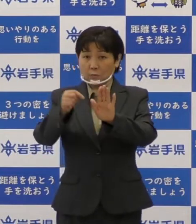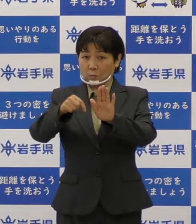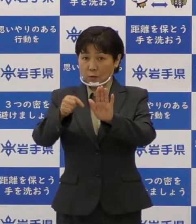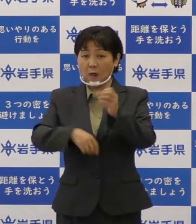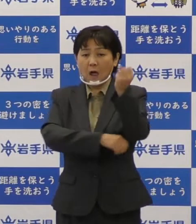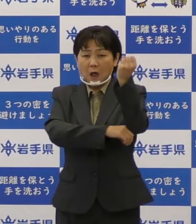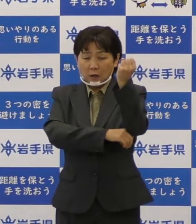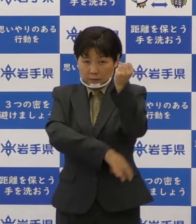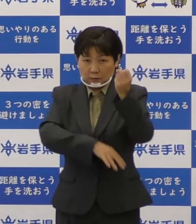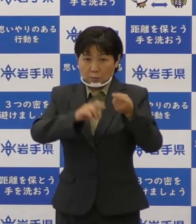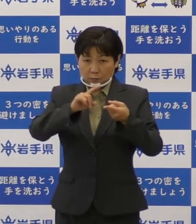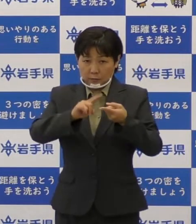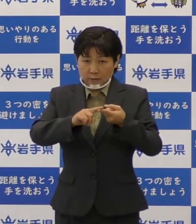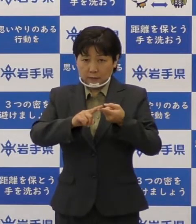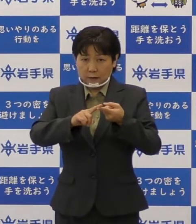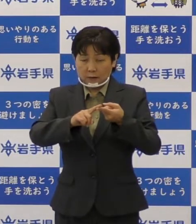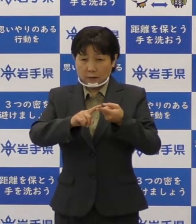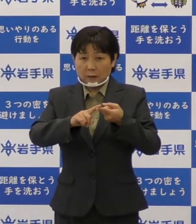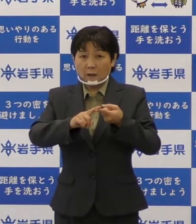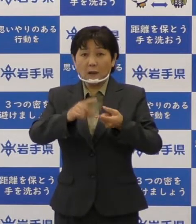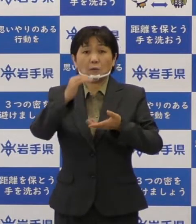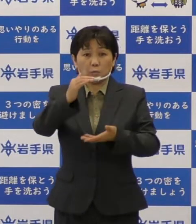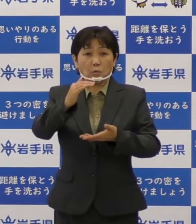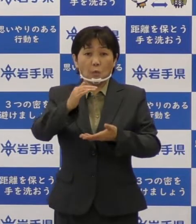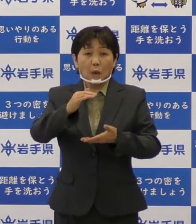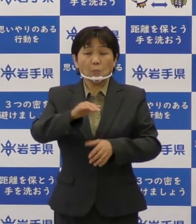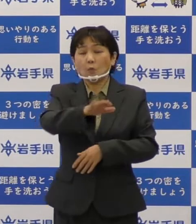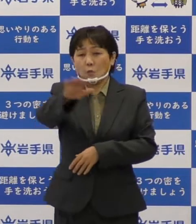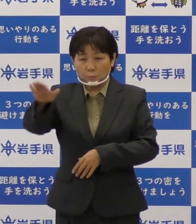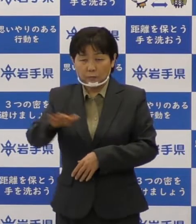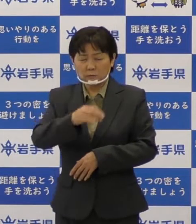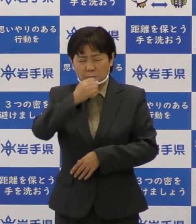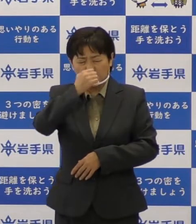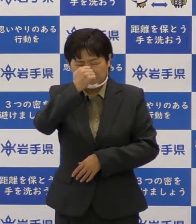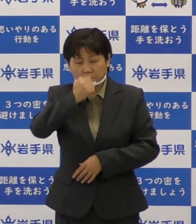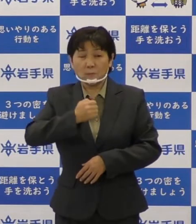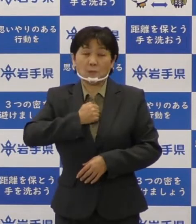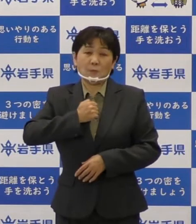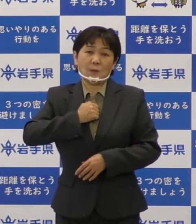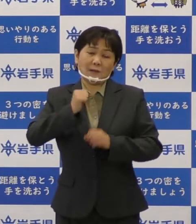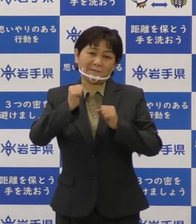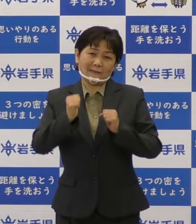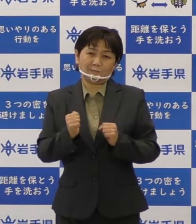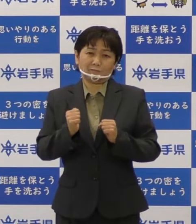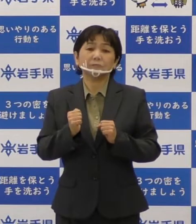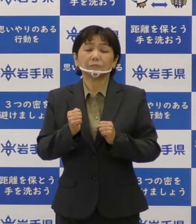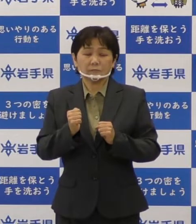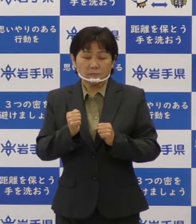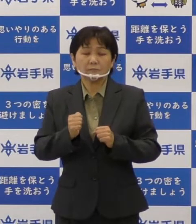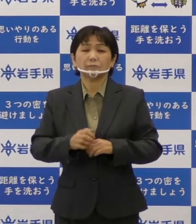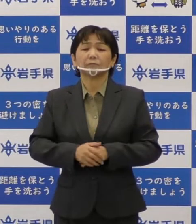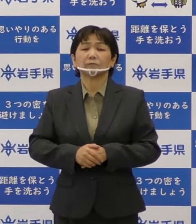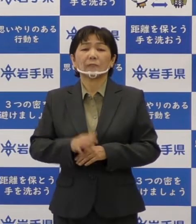感染対策は、これは常にこうやっていただくよう、県民の皆さんにお願いして、感じられないんですけれ